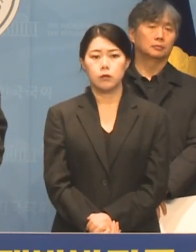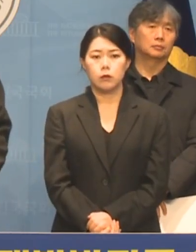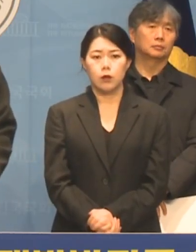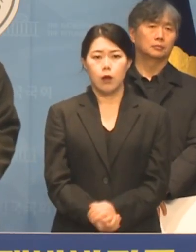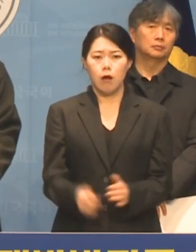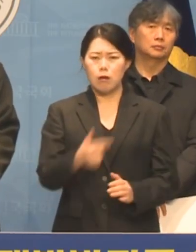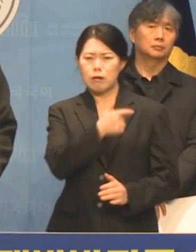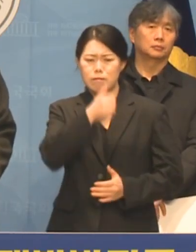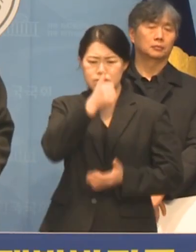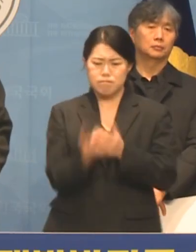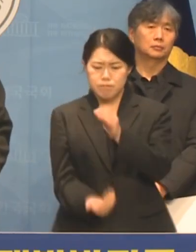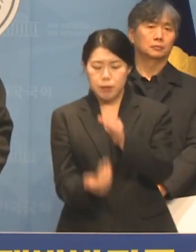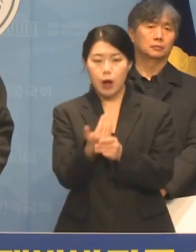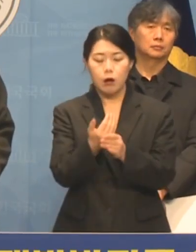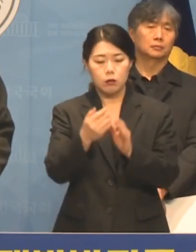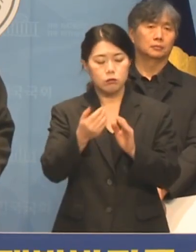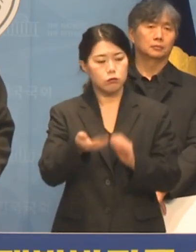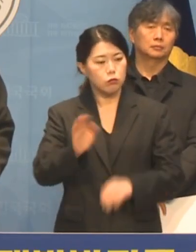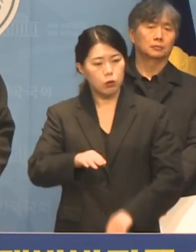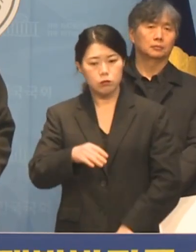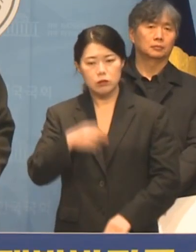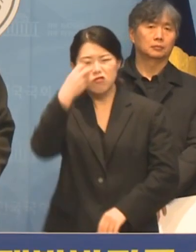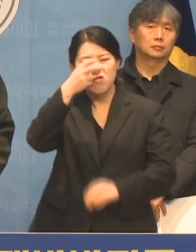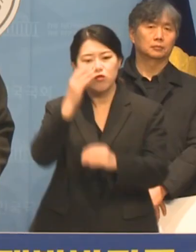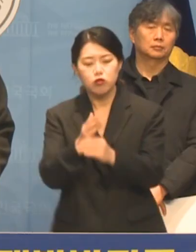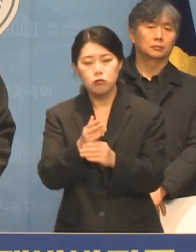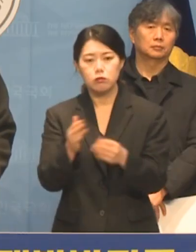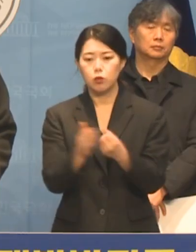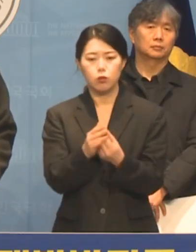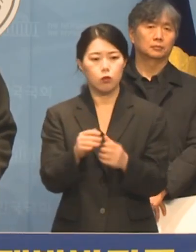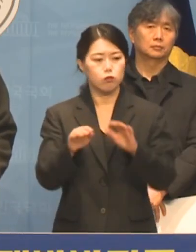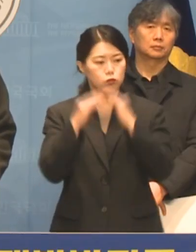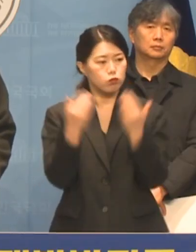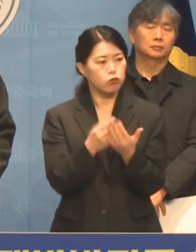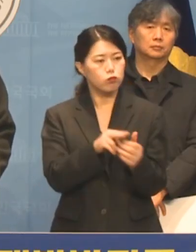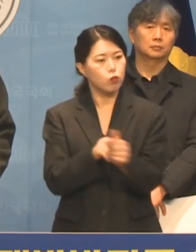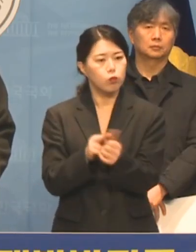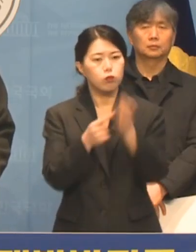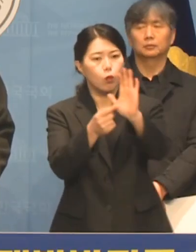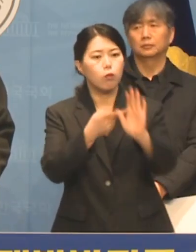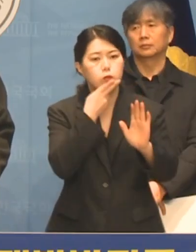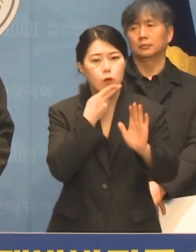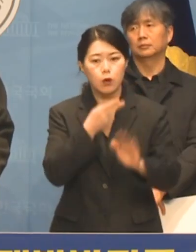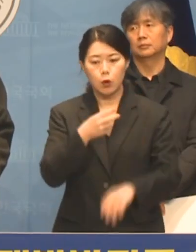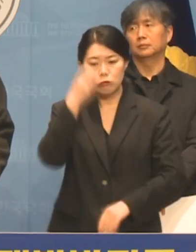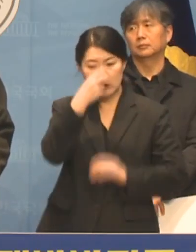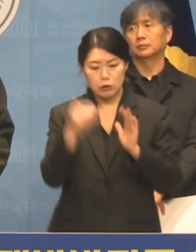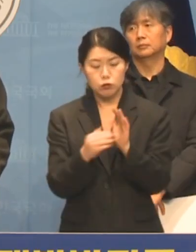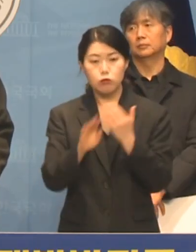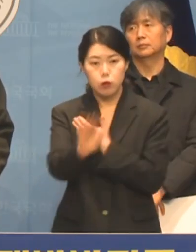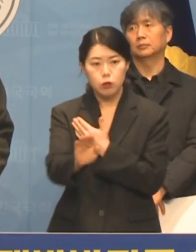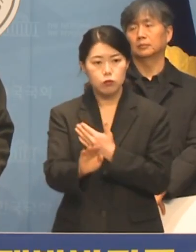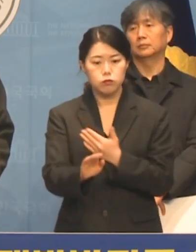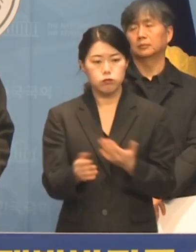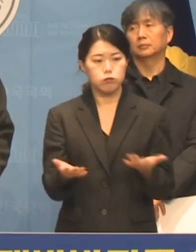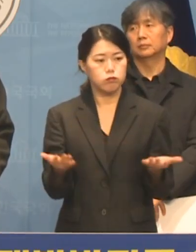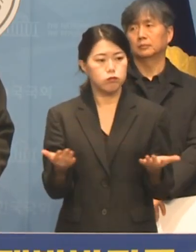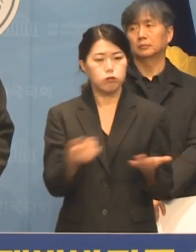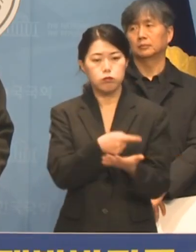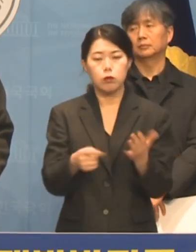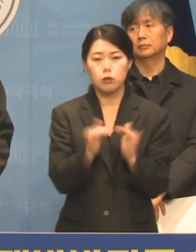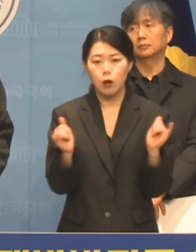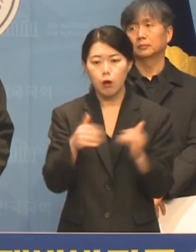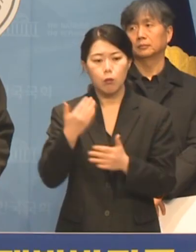중대재해가 발생하더라도 수사 중이라는 이유로 관련 정보들이 제대로 공개가 되지 않습니다. 심지어 수사가 끝난 이후에도 여전히